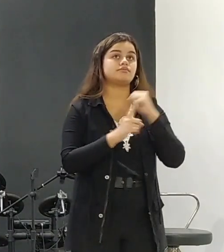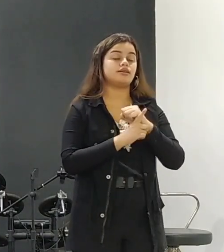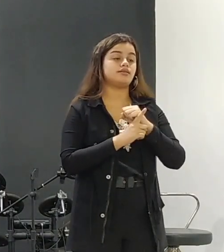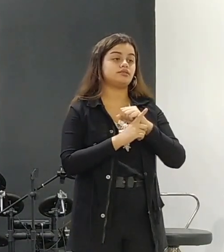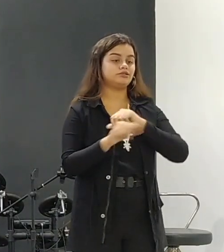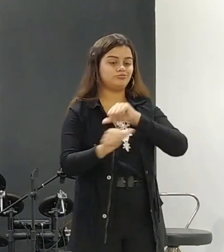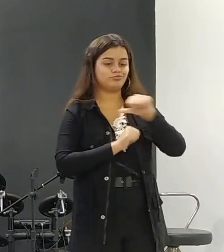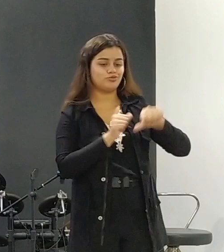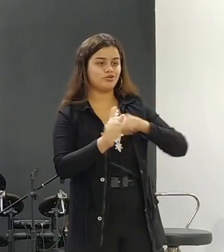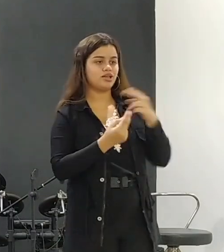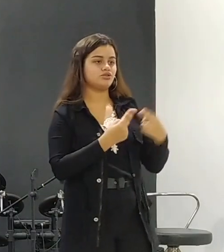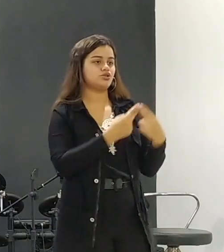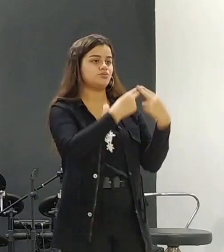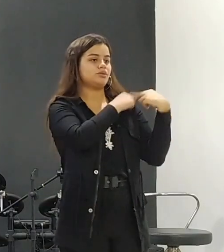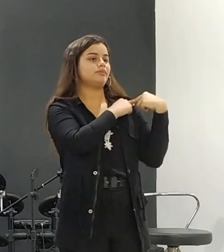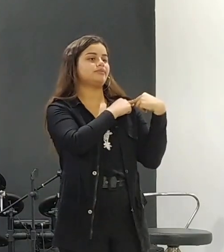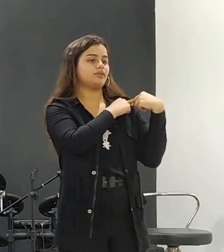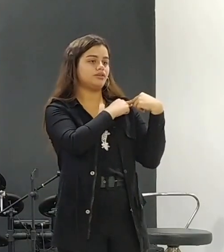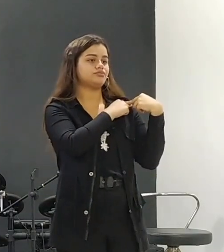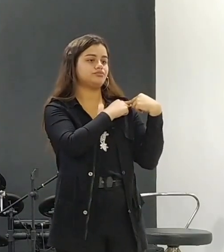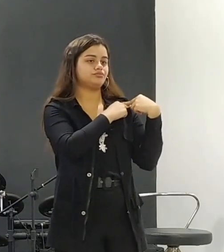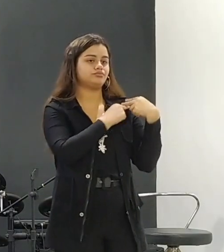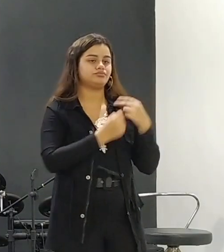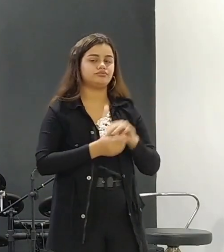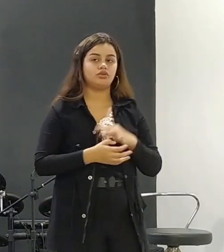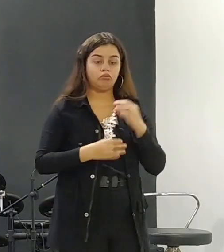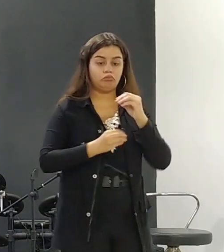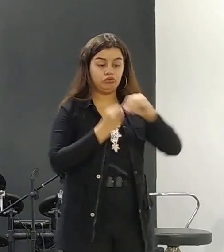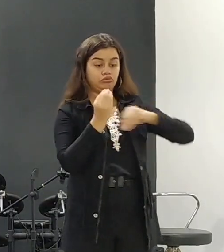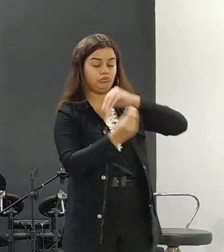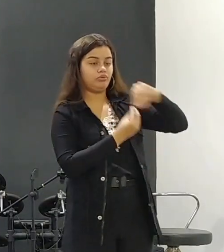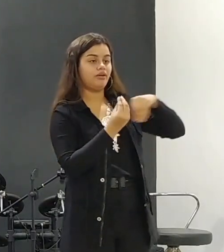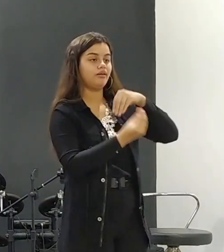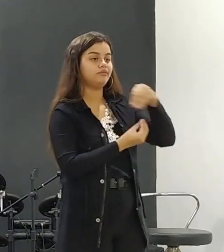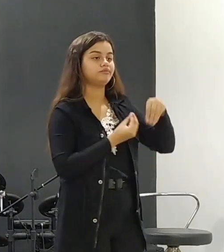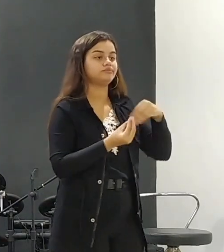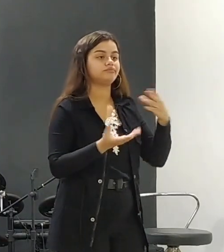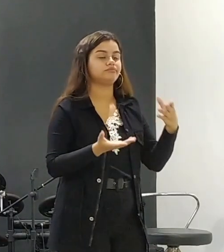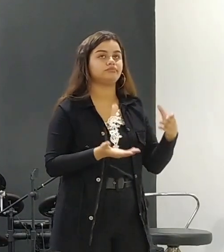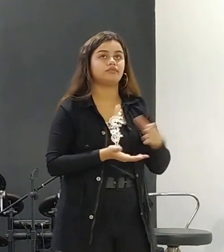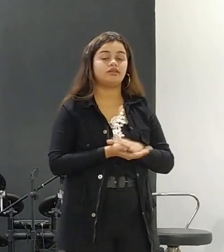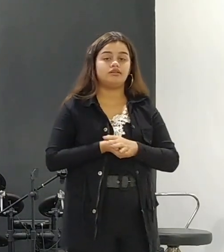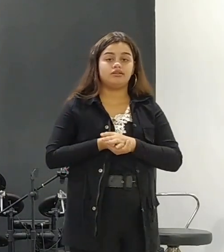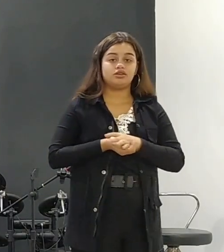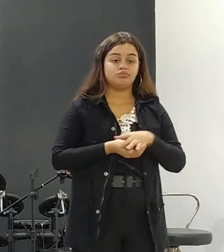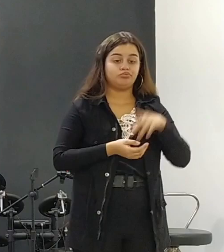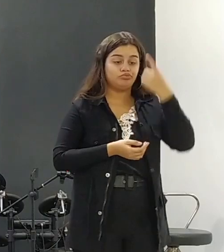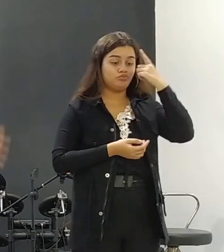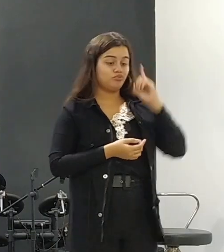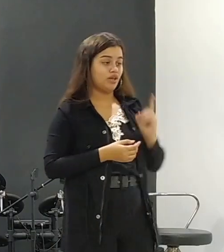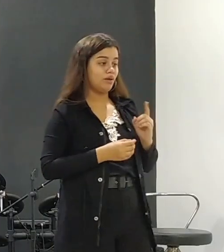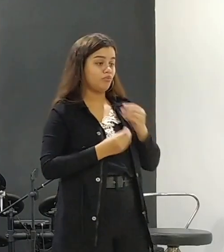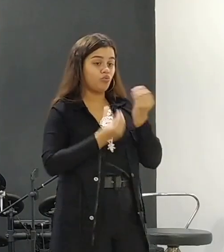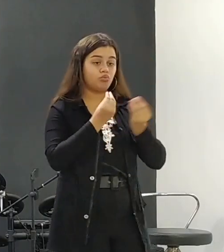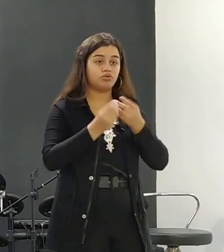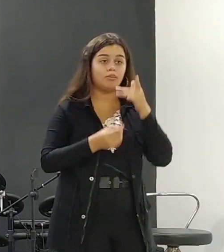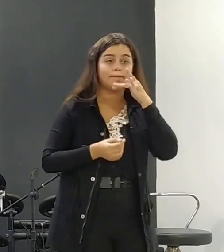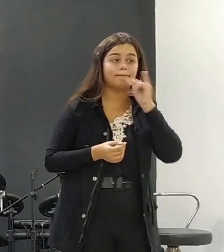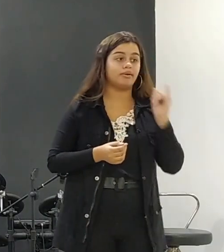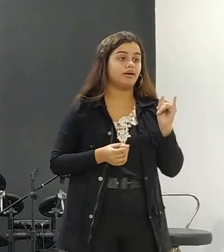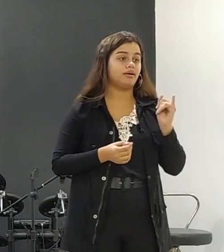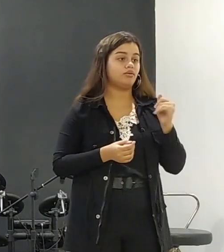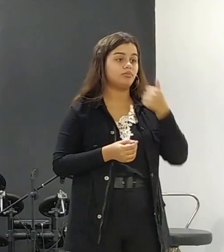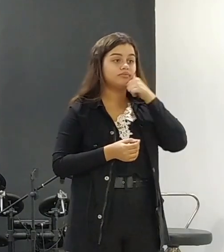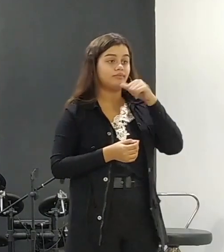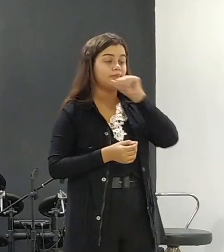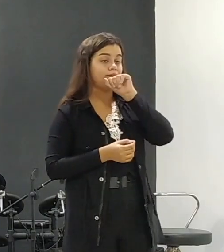estão invertidos, estão confundidos. Ninguém sabe mais o que fazer, ninguém sabe o que é ser um pai, ninguém sabe o que é ser mãe.